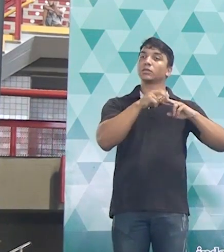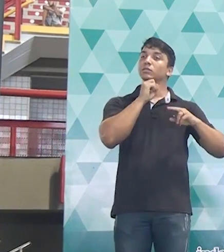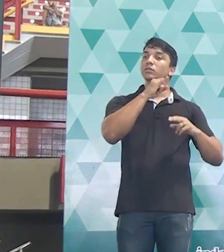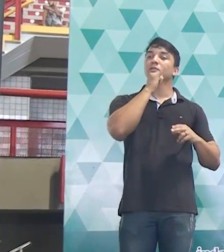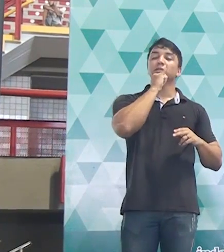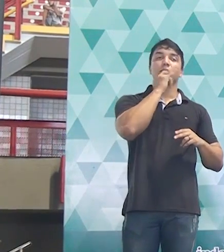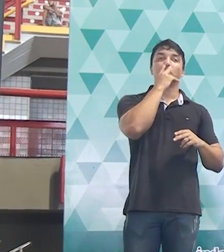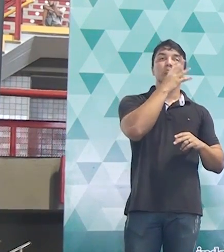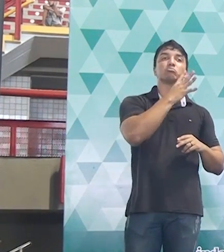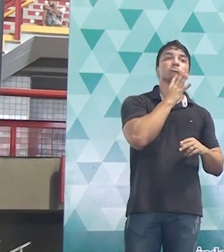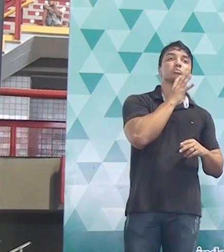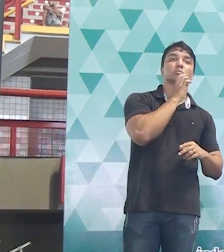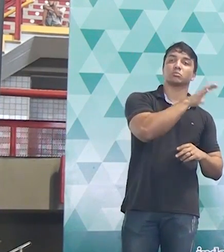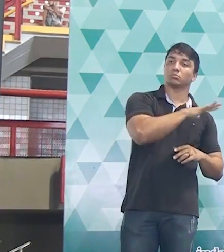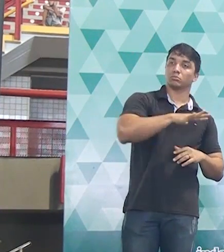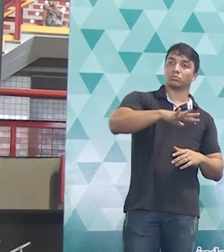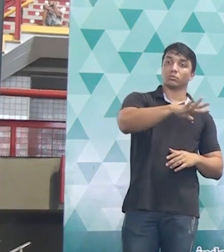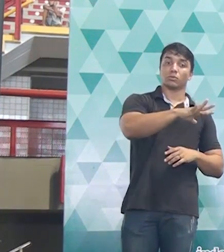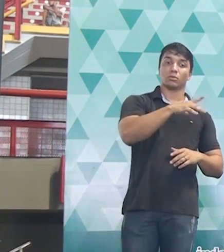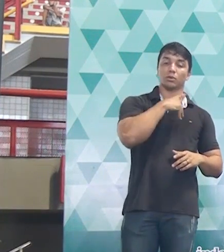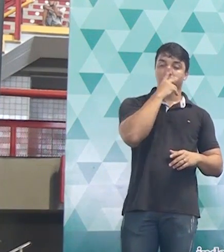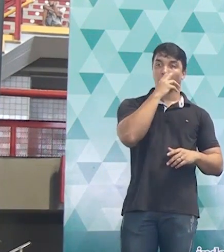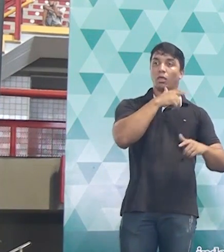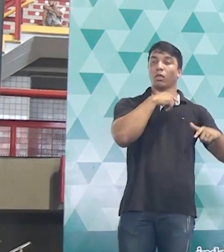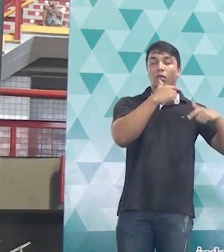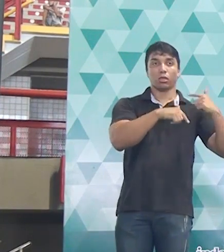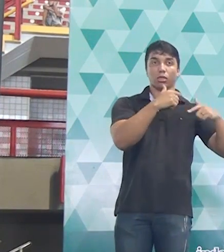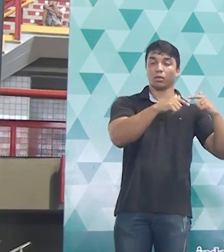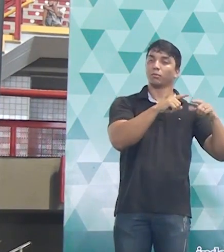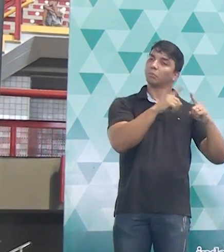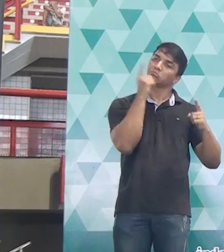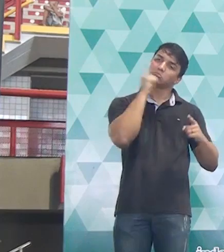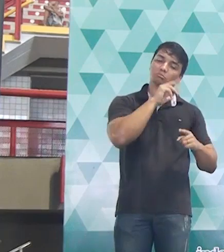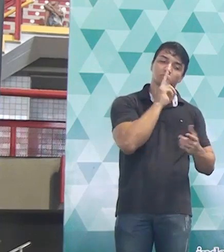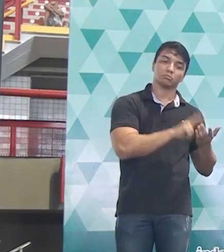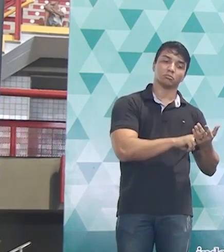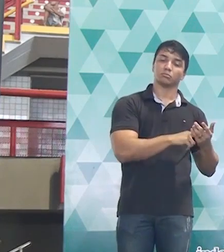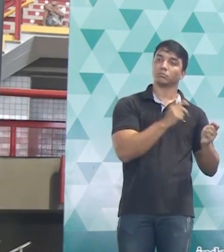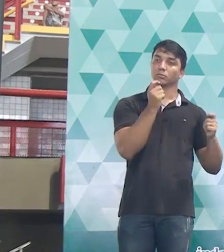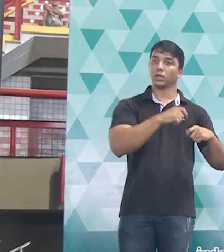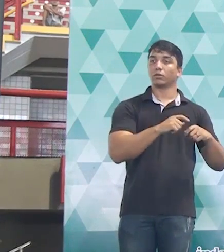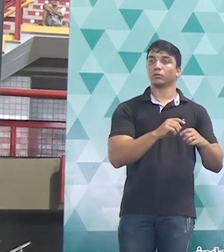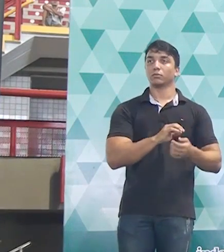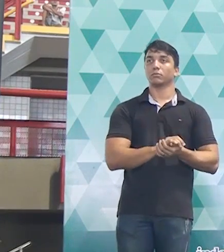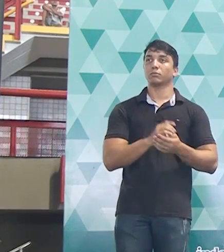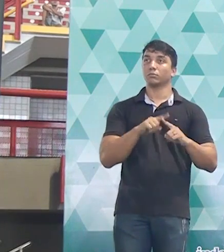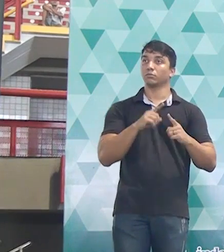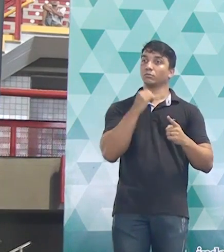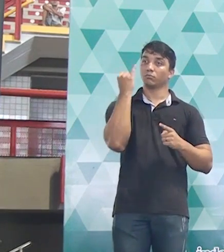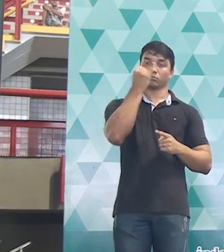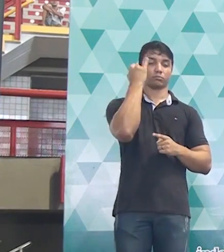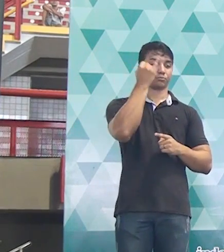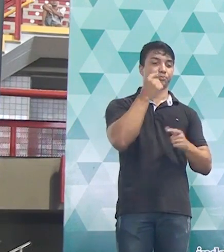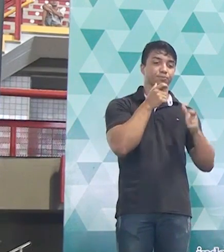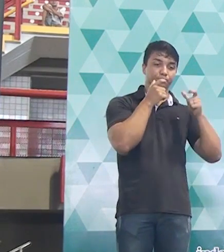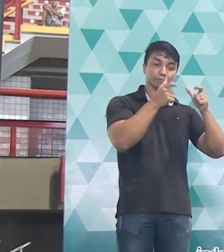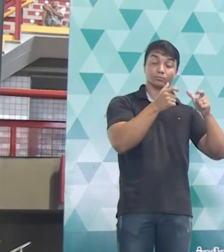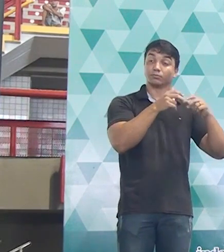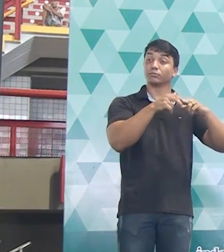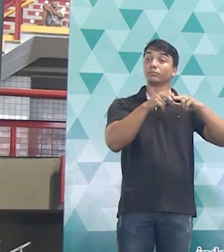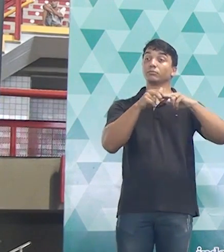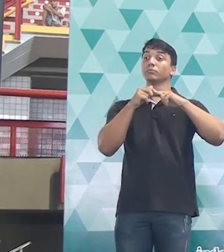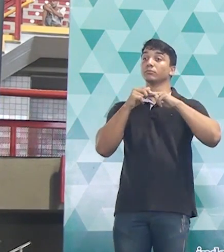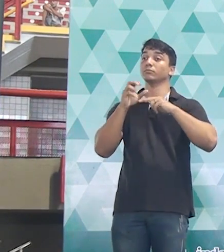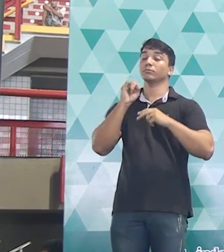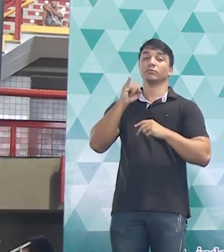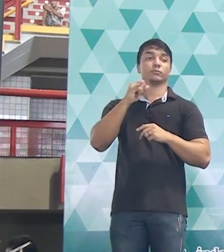não tem o conhecimento de mundo? Trabalha muito, mas resolve, né? O importante é resolver. Portanto, pessoal,